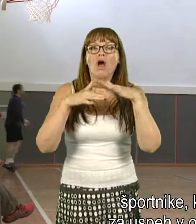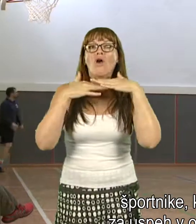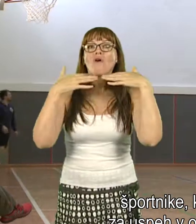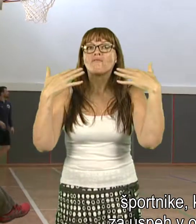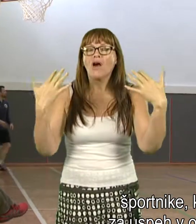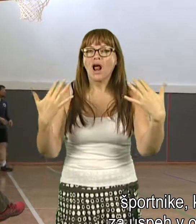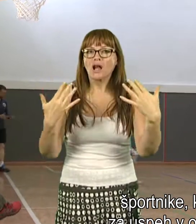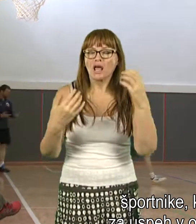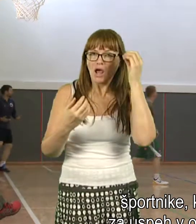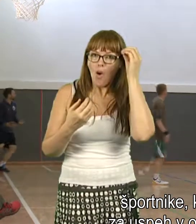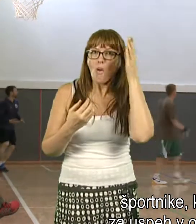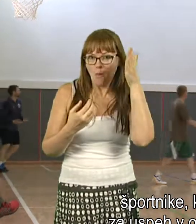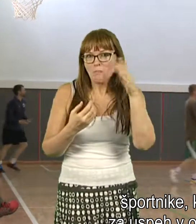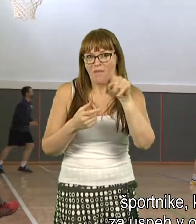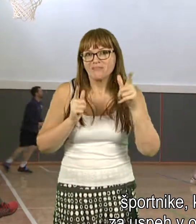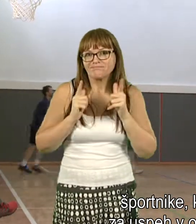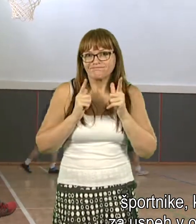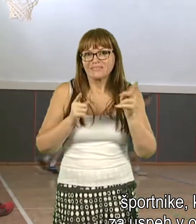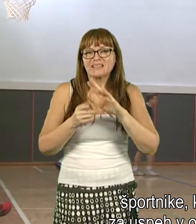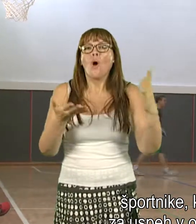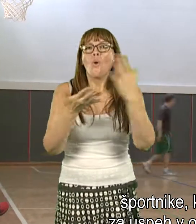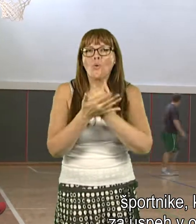obeh športnih panogah.